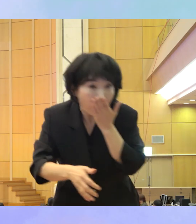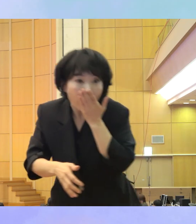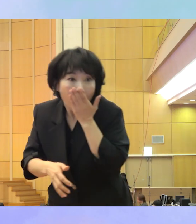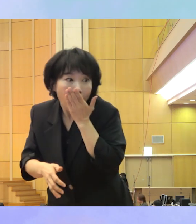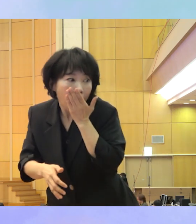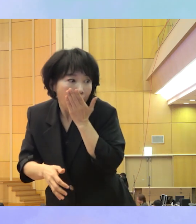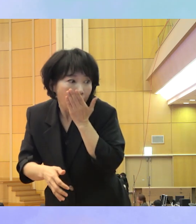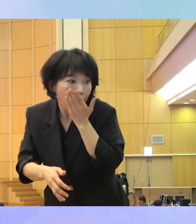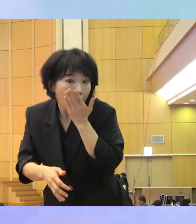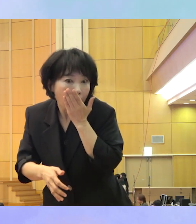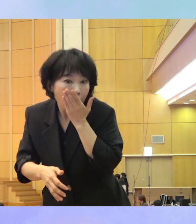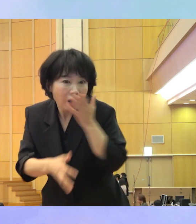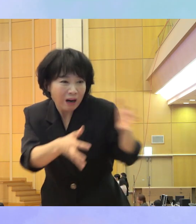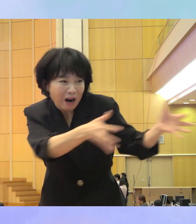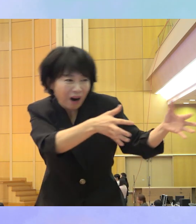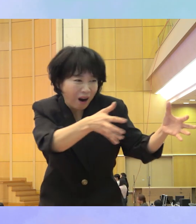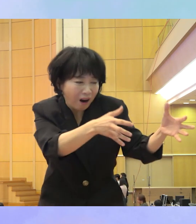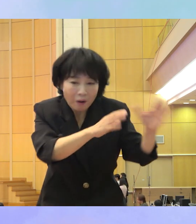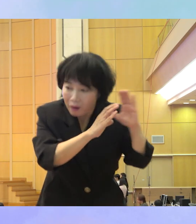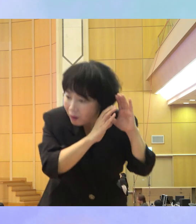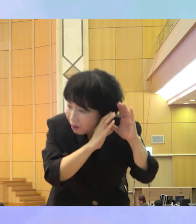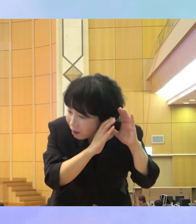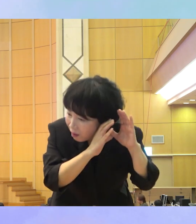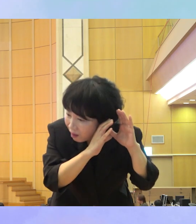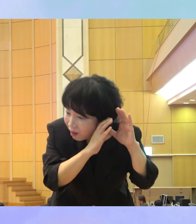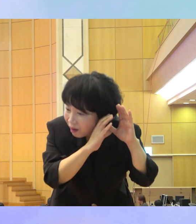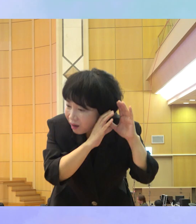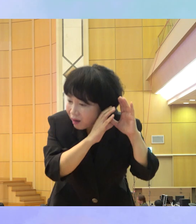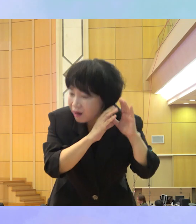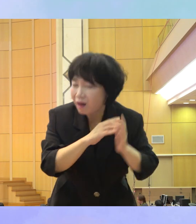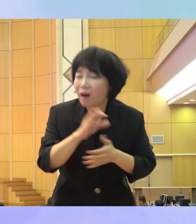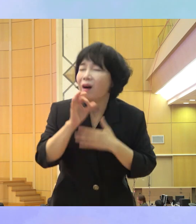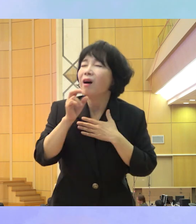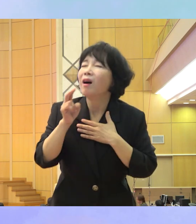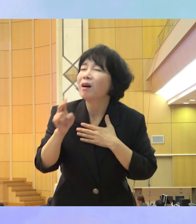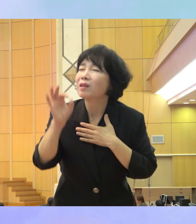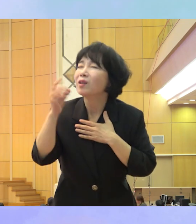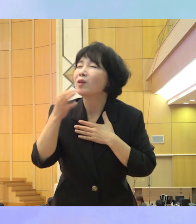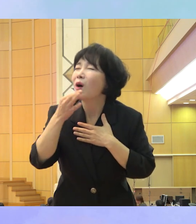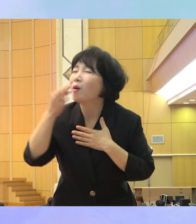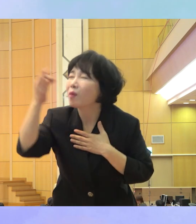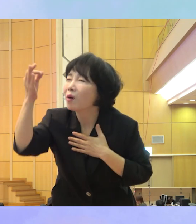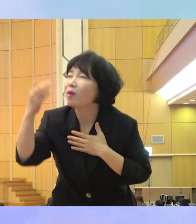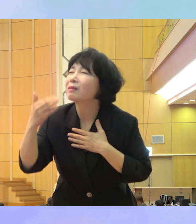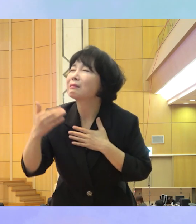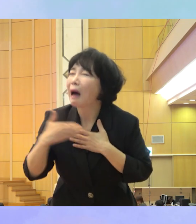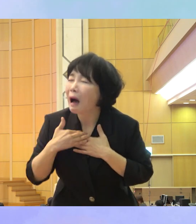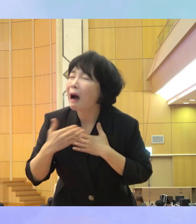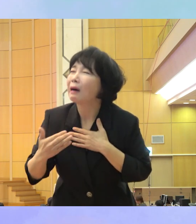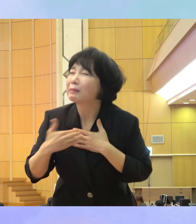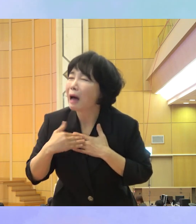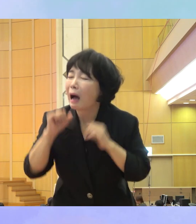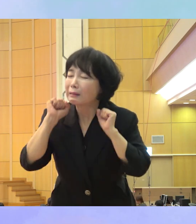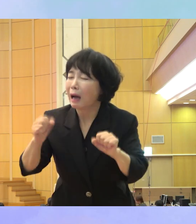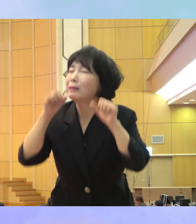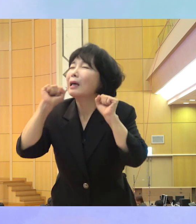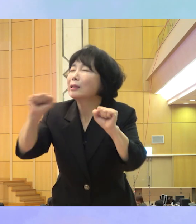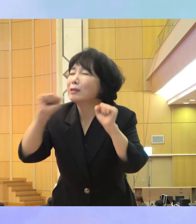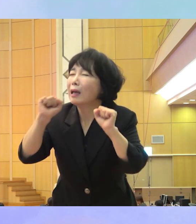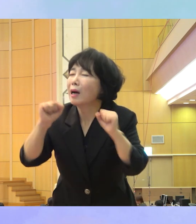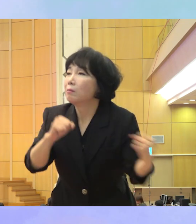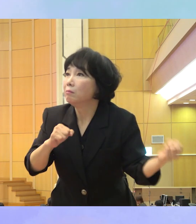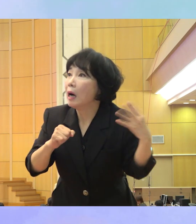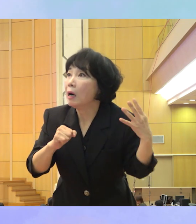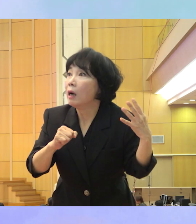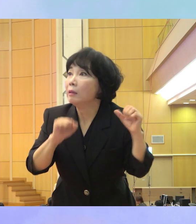근데 소리가 은은하게 들리는데, 여보 나 살았어, 나야,